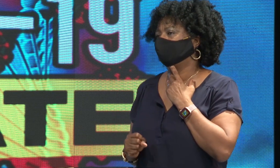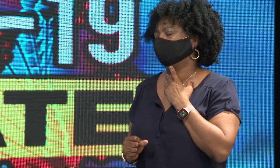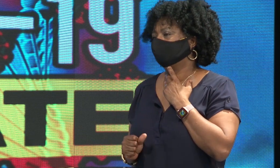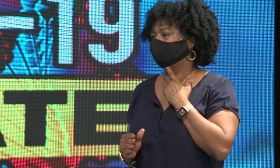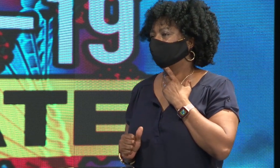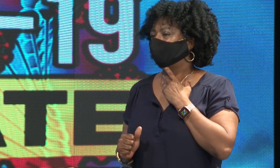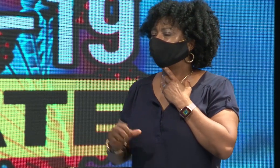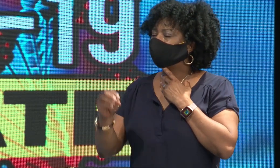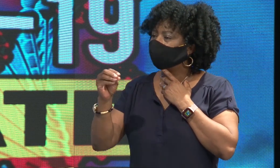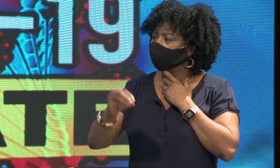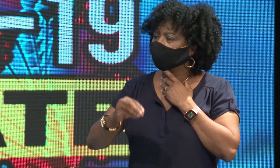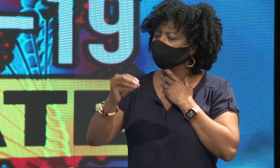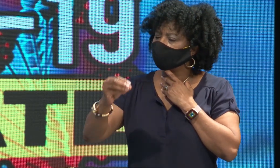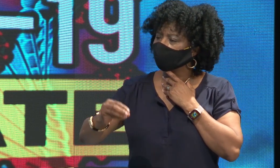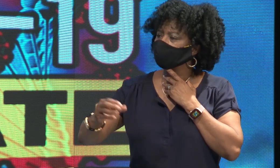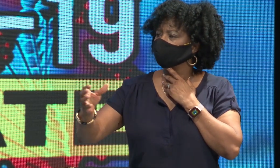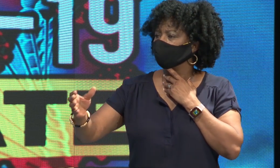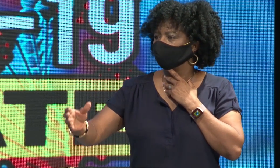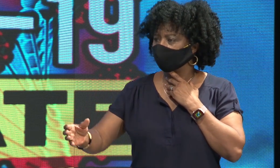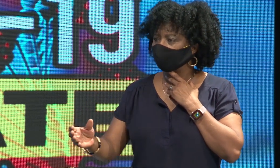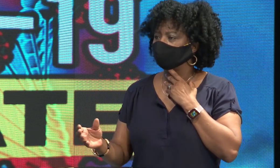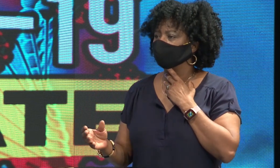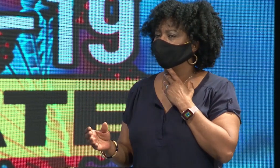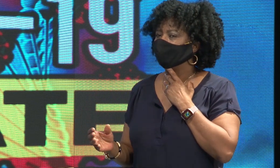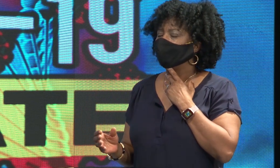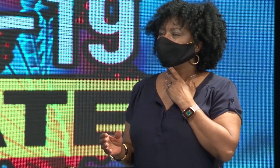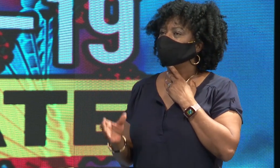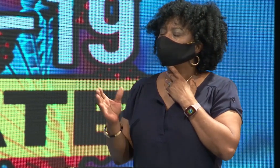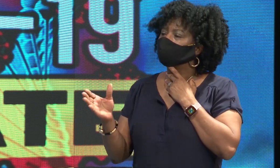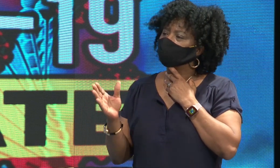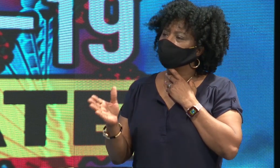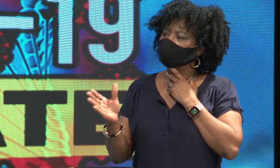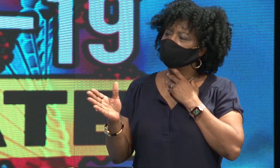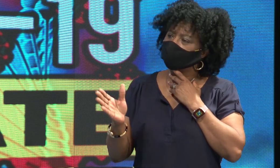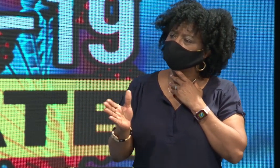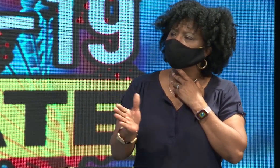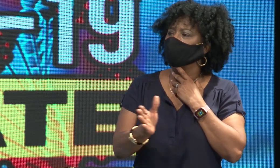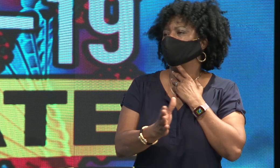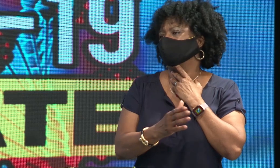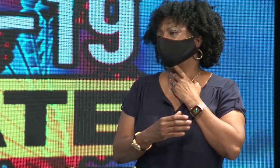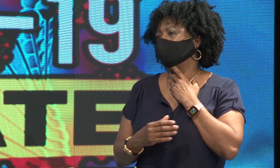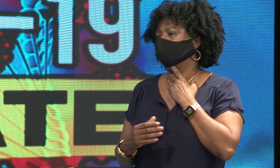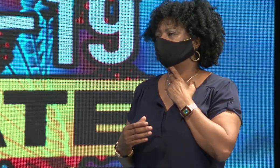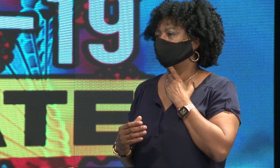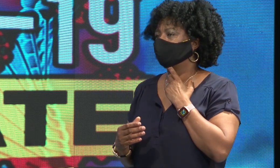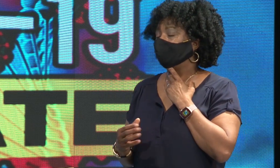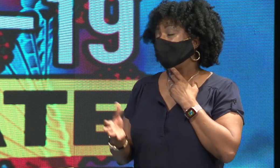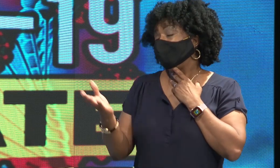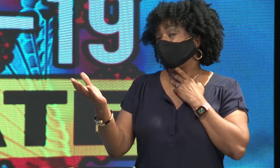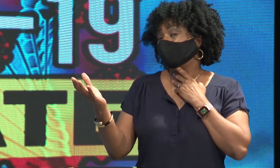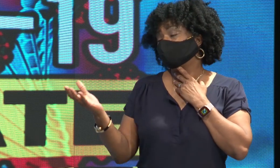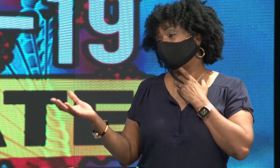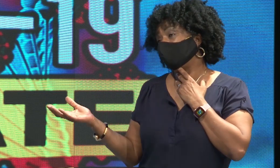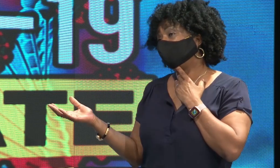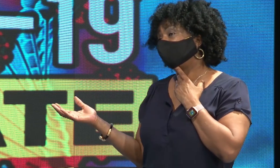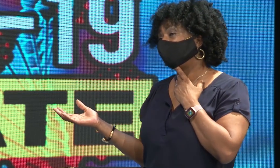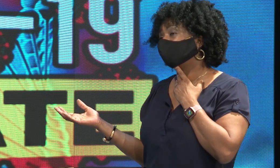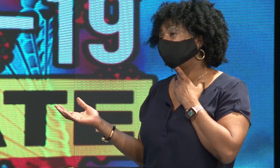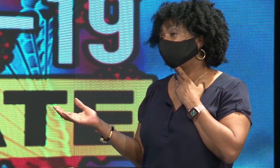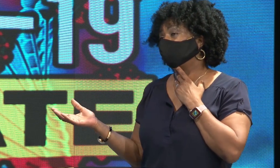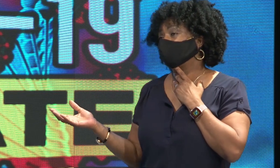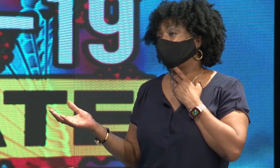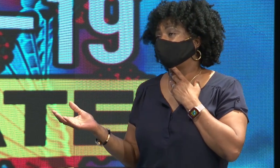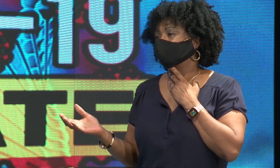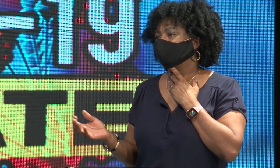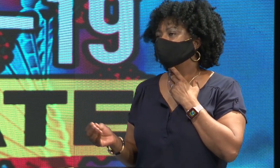juiste manier. Ja. En voordat we die juiste manier vinden, moeten we zorgen dat dit probleem eerst opgelost wordt. Absoluut. Ik las vandaag een